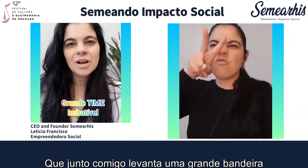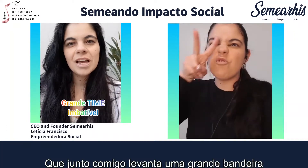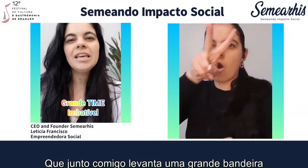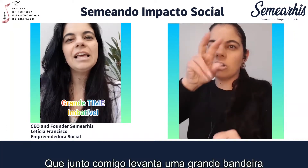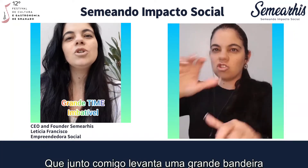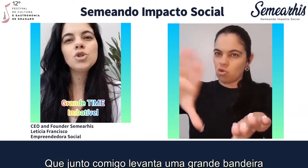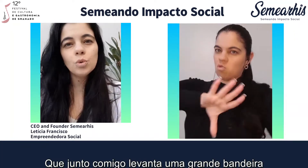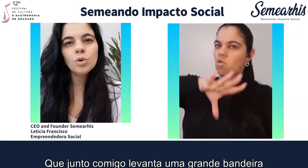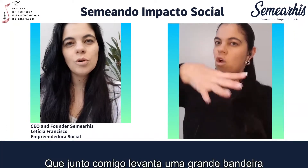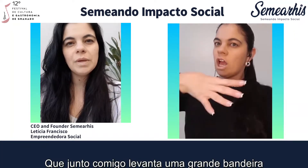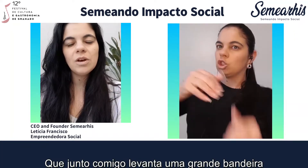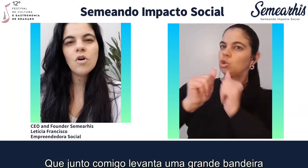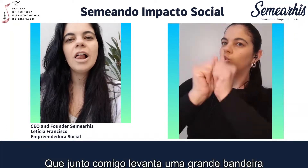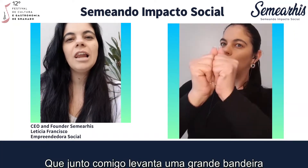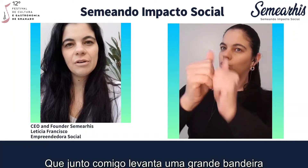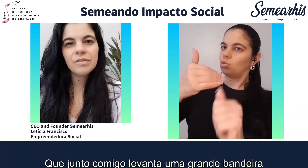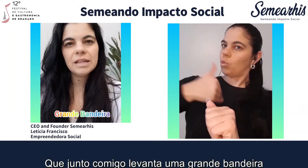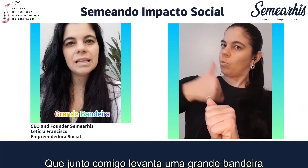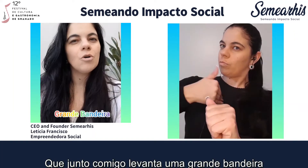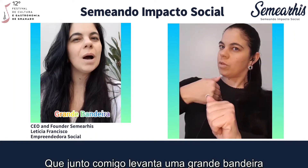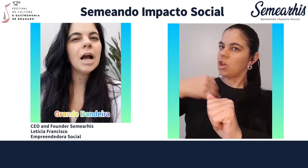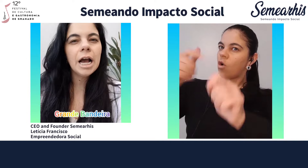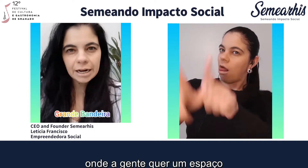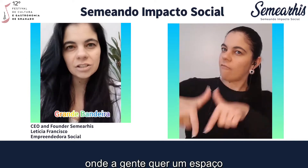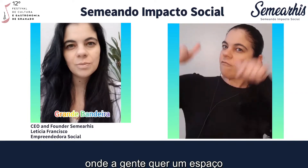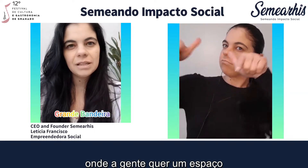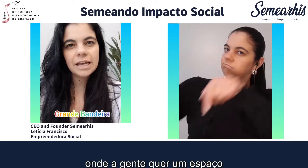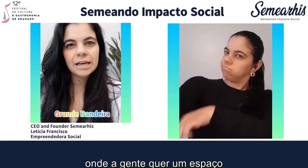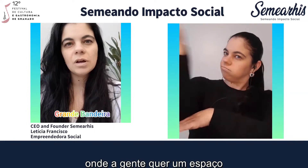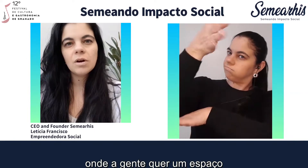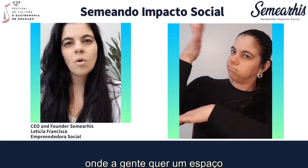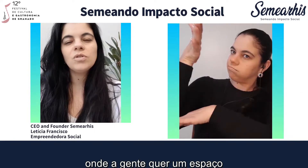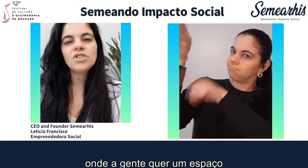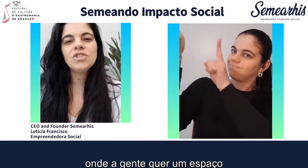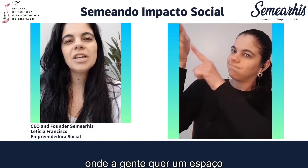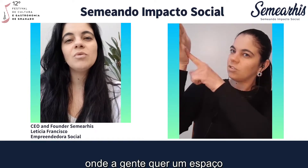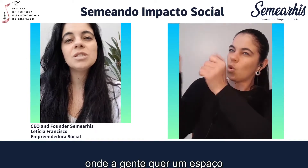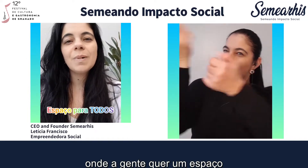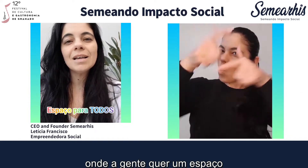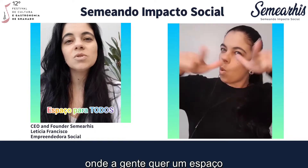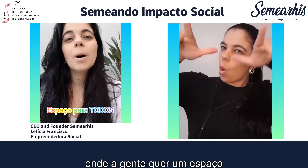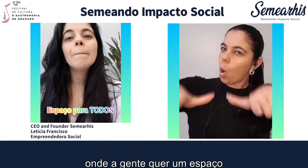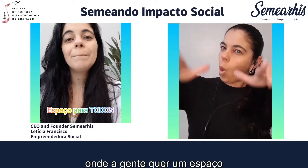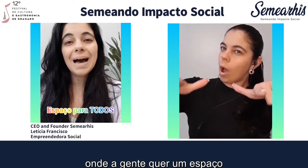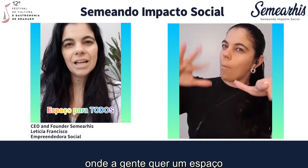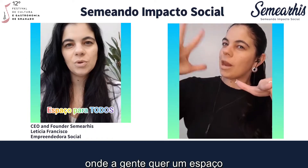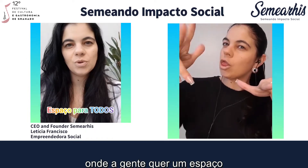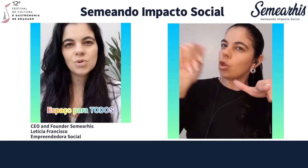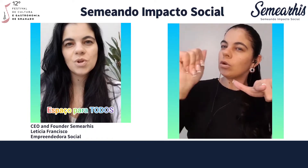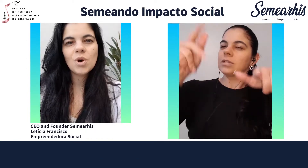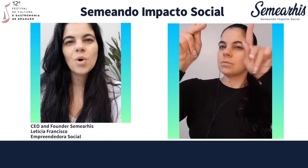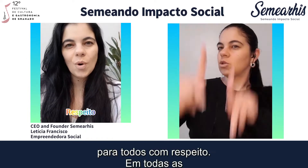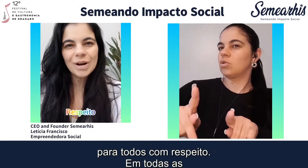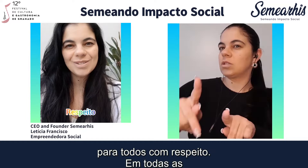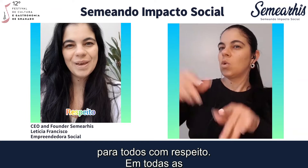imbatível que, junto comigo, levanta uma grande bandeira, onde a gente quer um espaço para